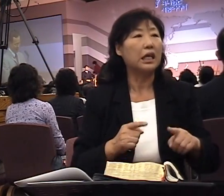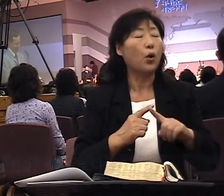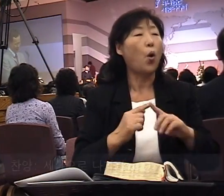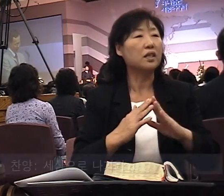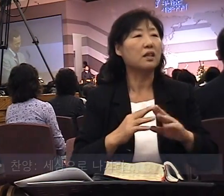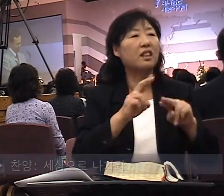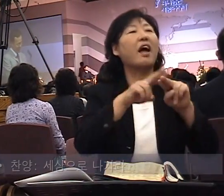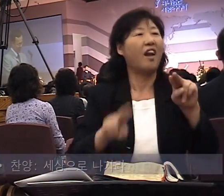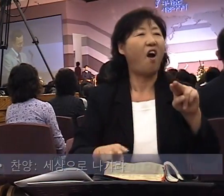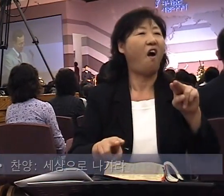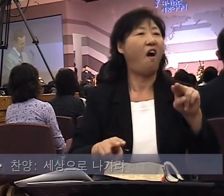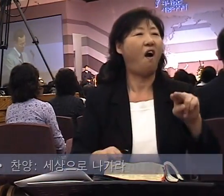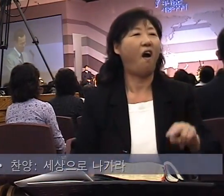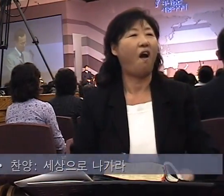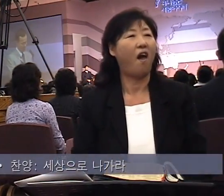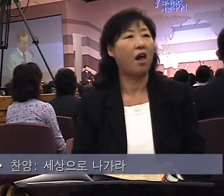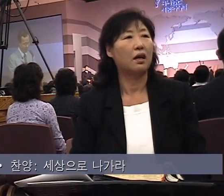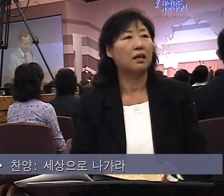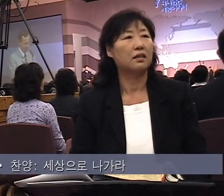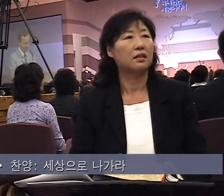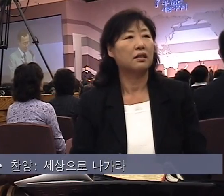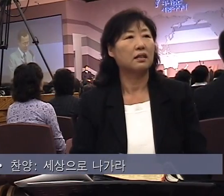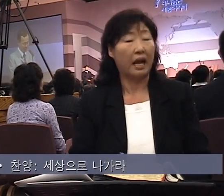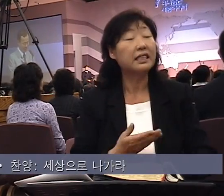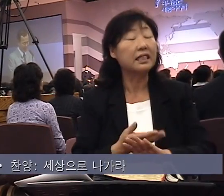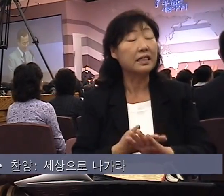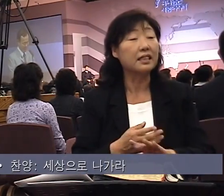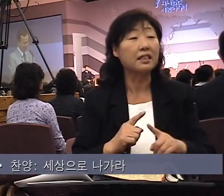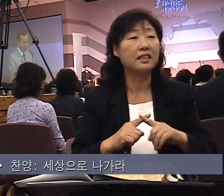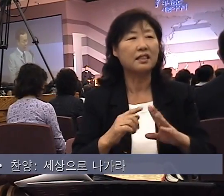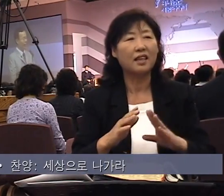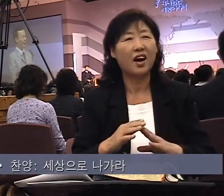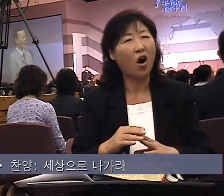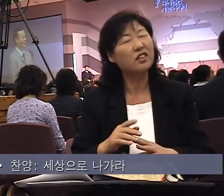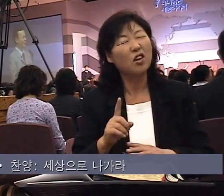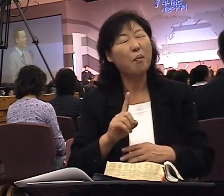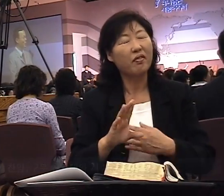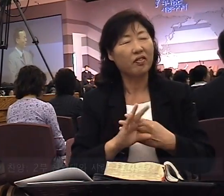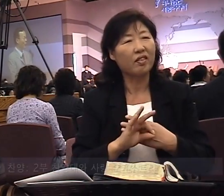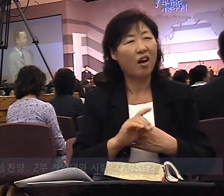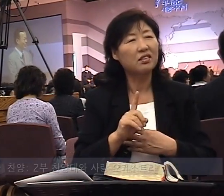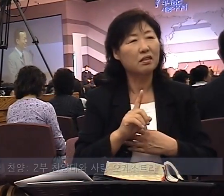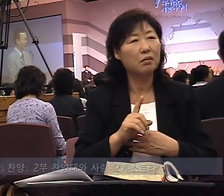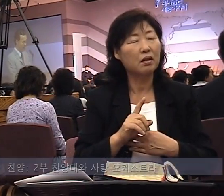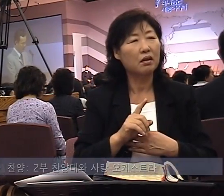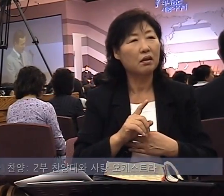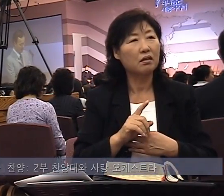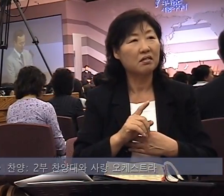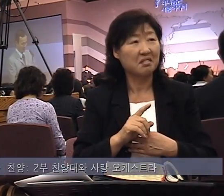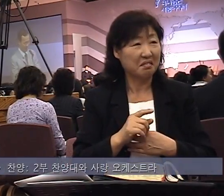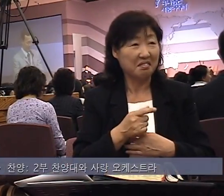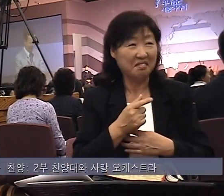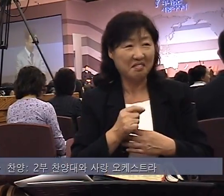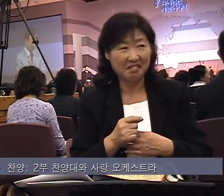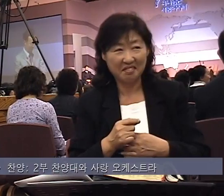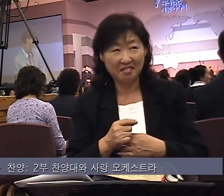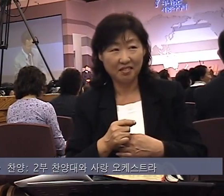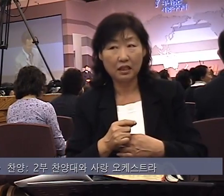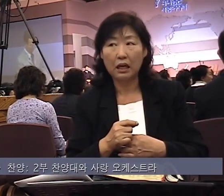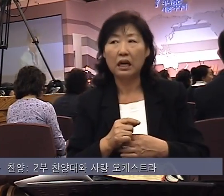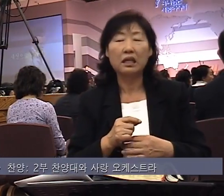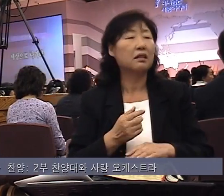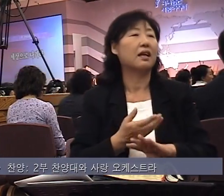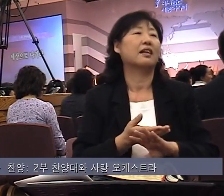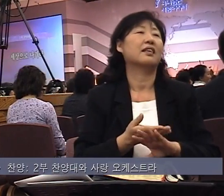이 시간에 2부 찬양대와 우리 사랑 오케스트라에서 세상으로 나가라는 제목으로 하나님을 찬양하겠습니다.